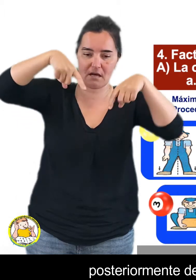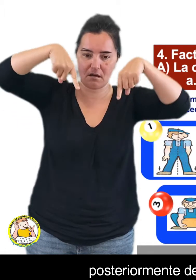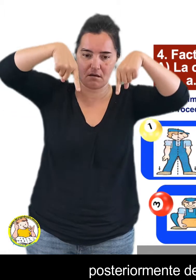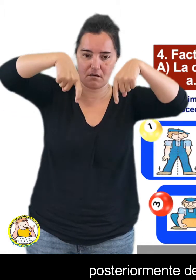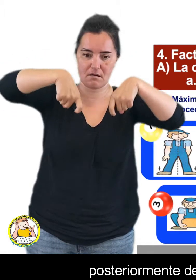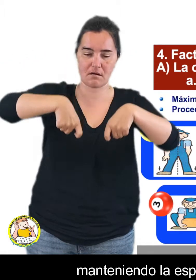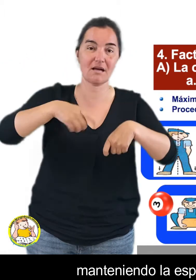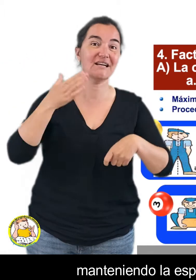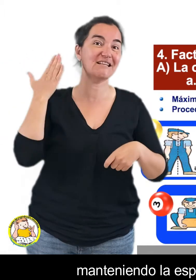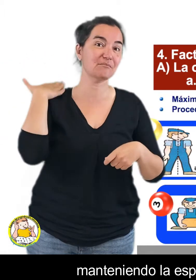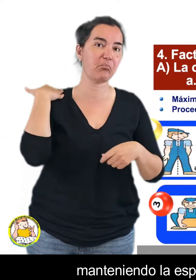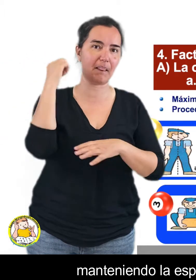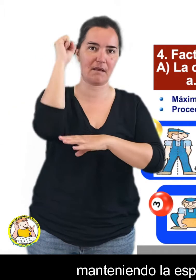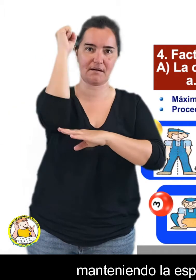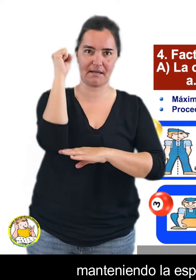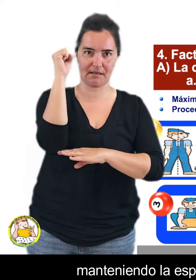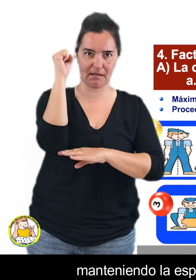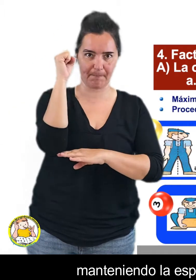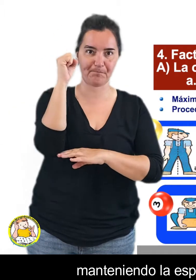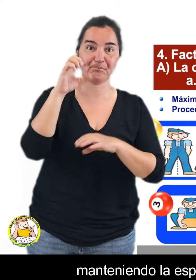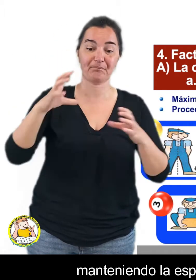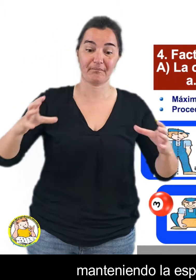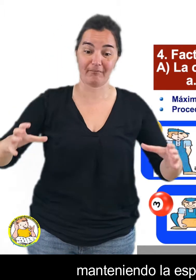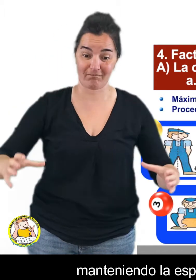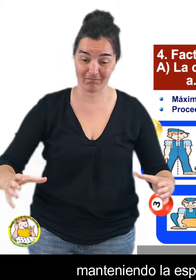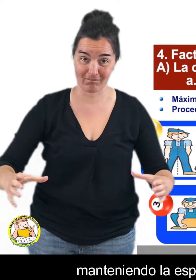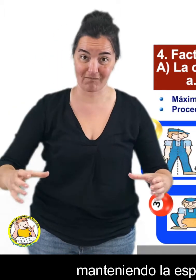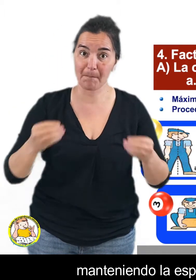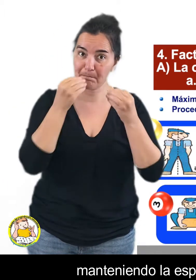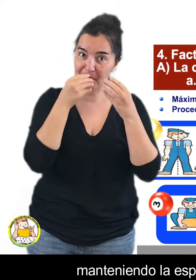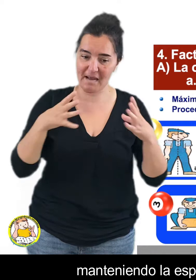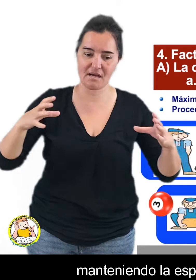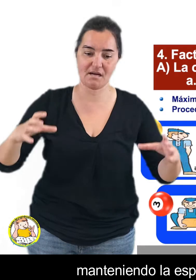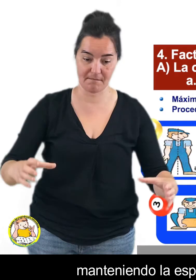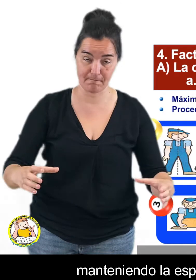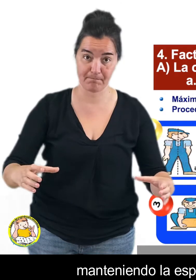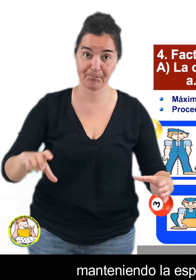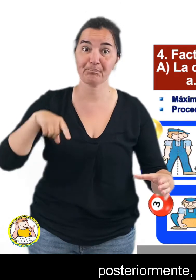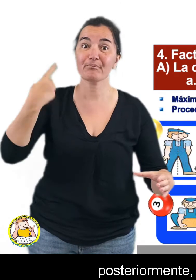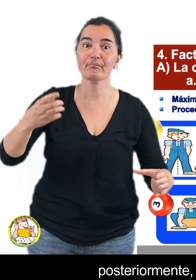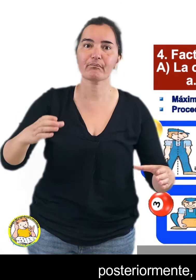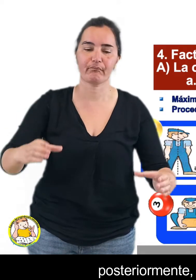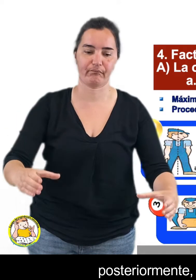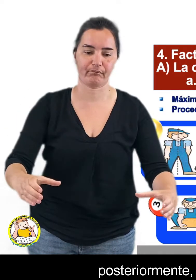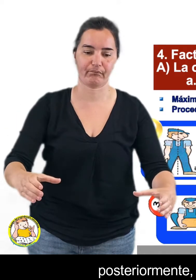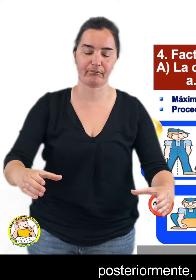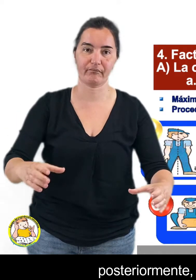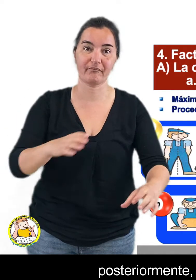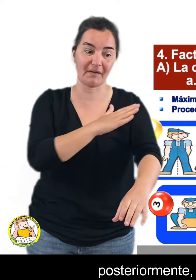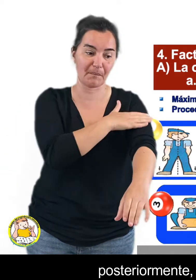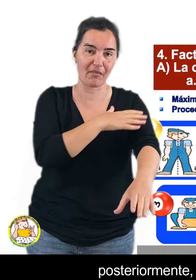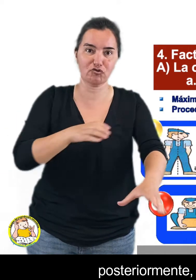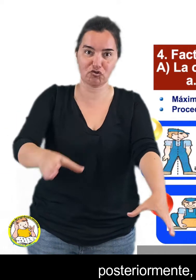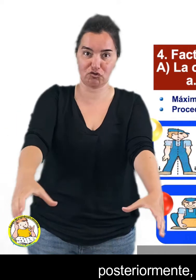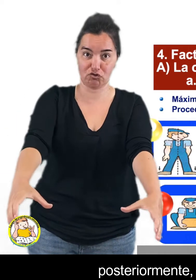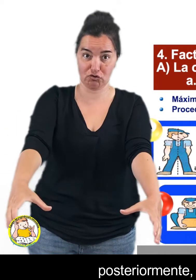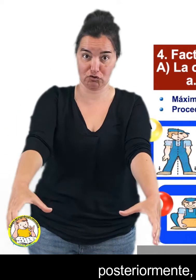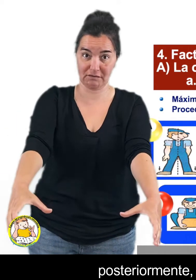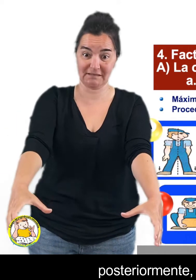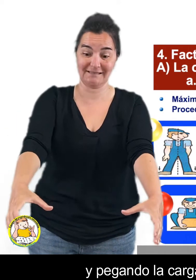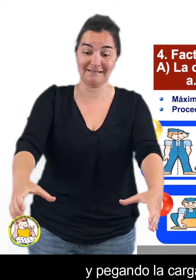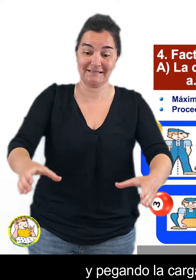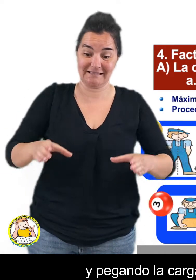las piernas y manteniendo la espalda recta. Agarraremos bien la carga. Posteriormente, manteniendo los